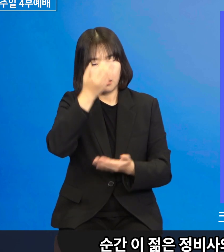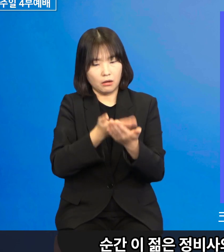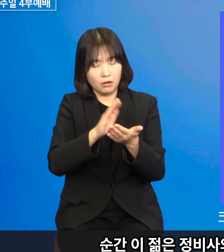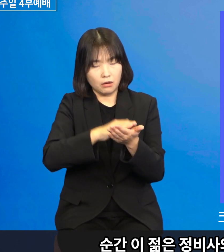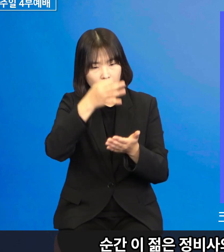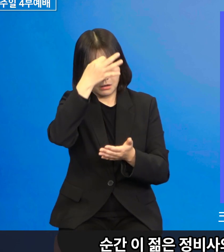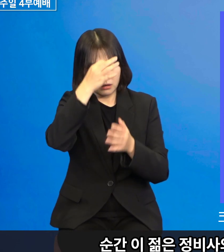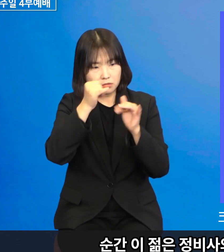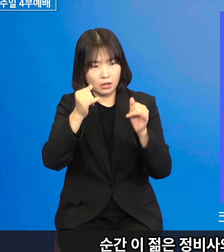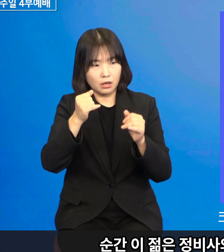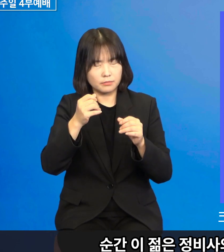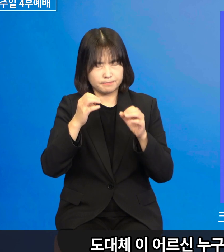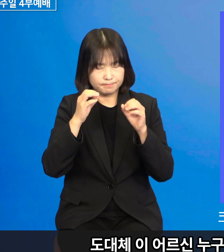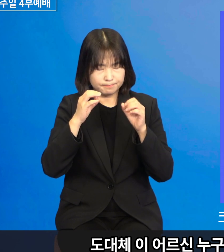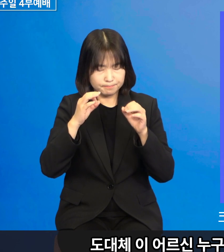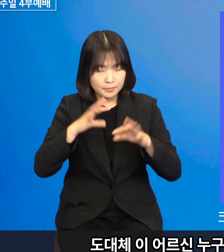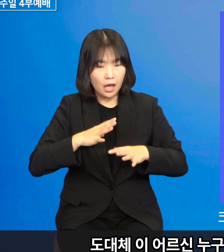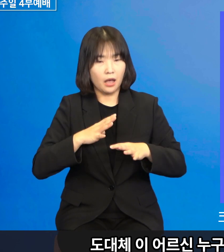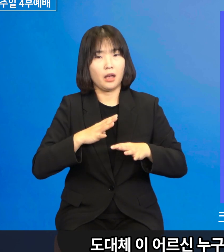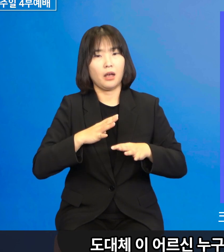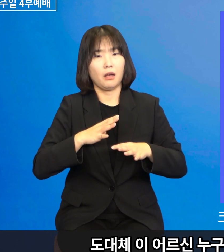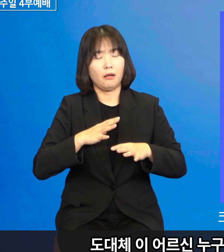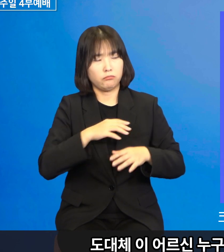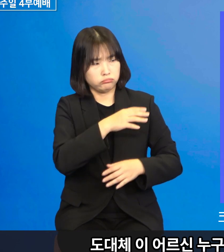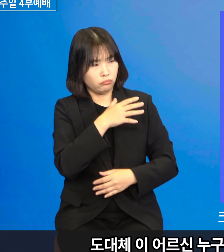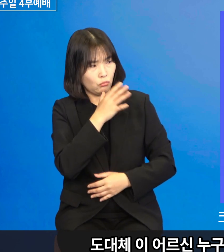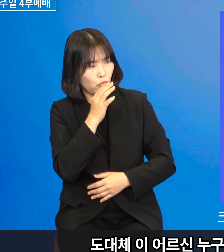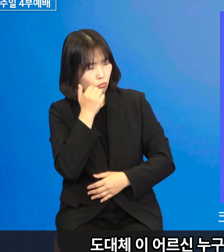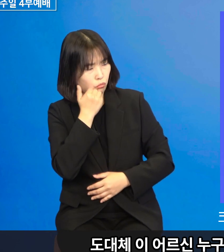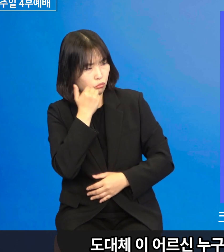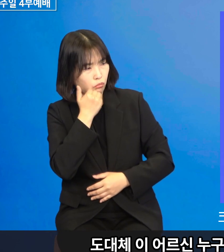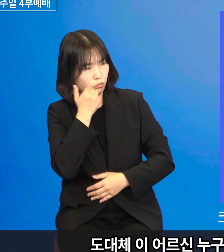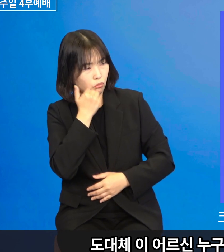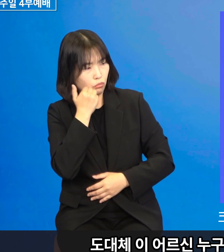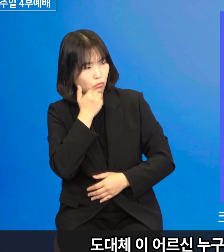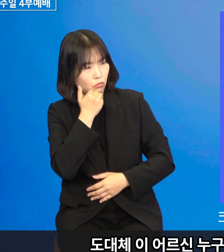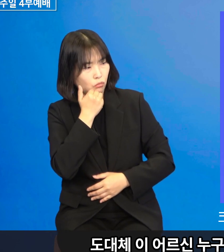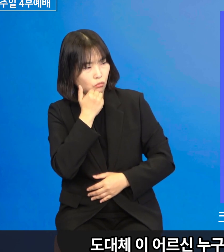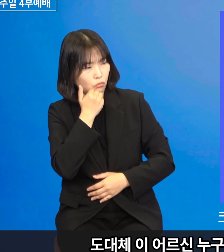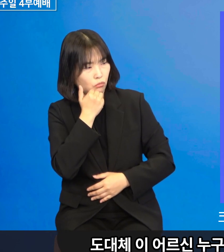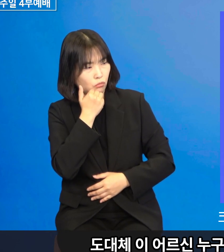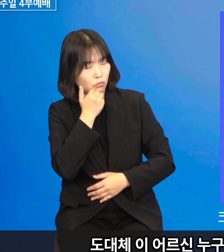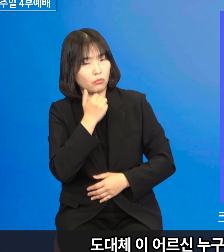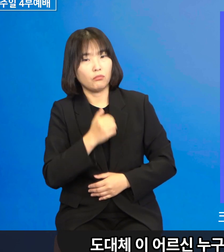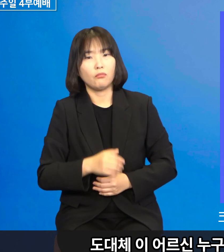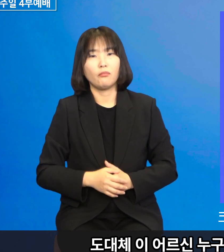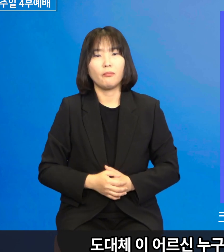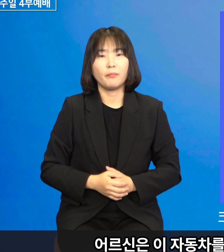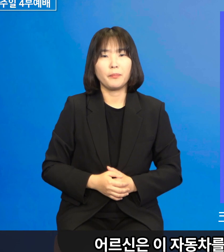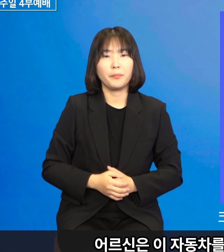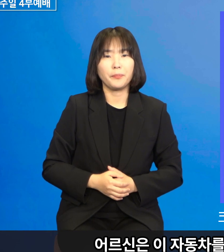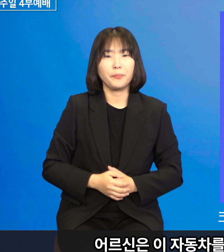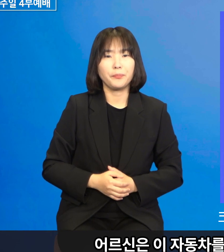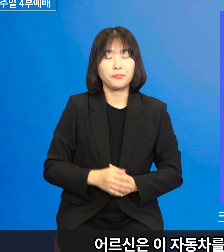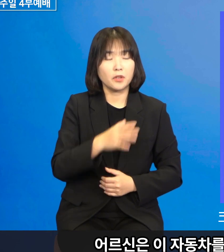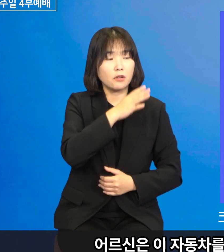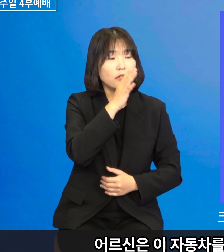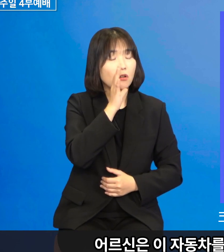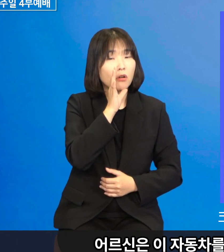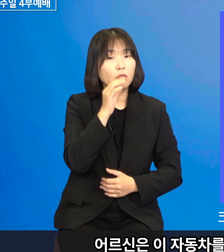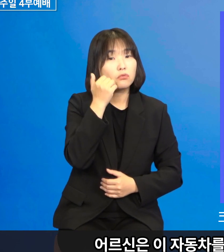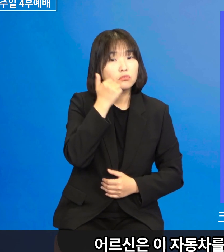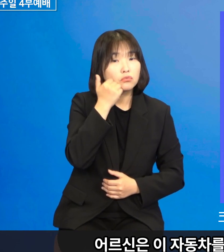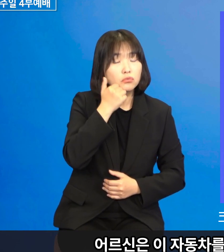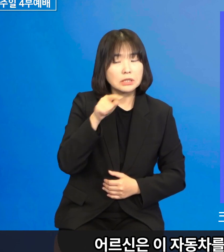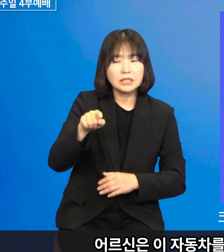눈빛이 깜짝 놀라면서 도대체 이 어르신은 누구신가? 얼마나 놀랐겠어요. 그 어르신은